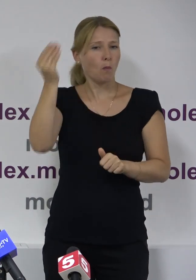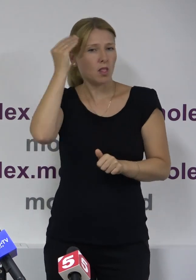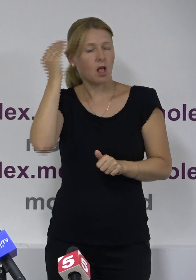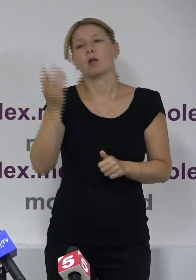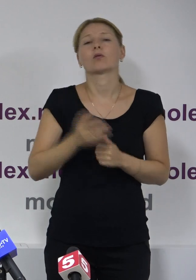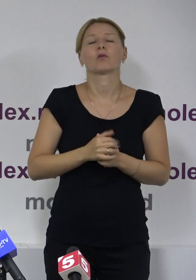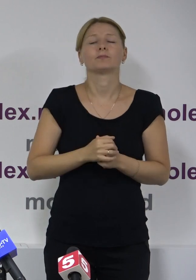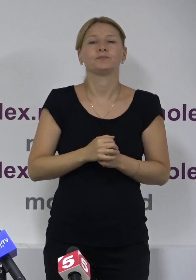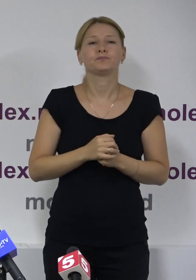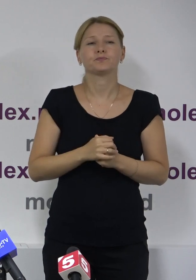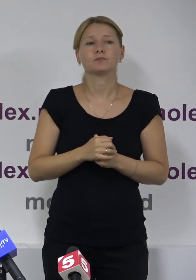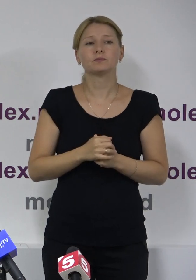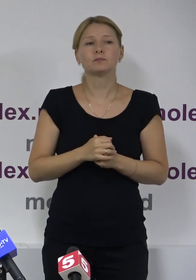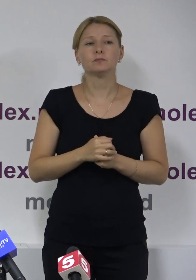mai